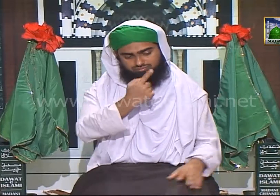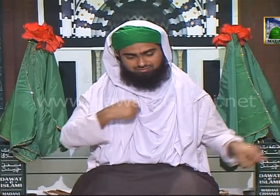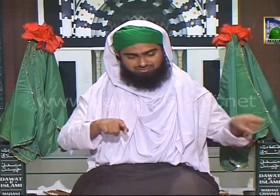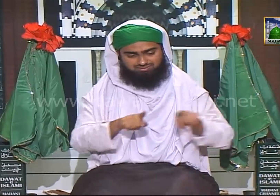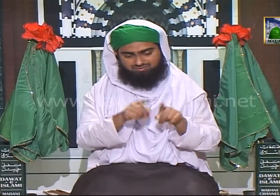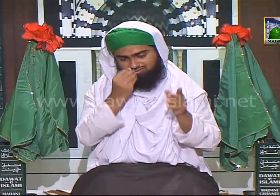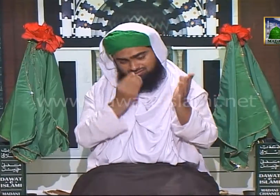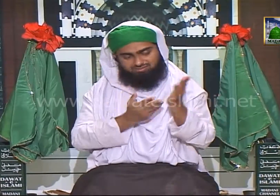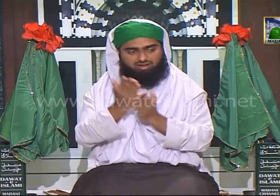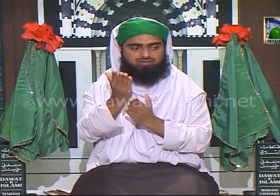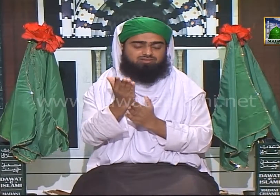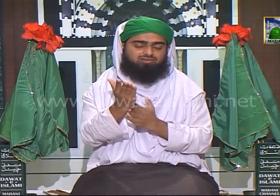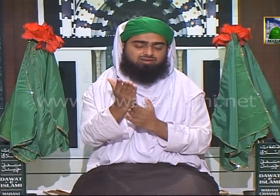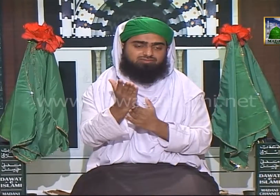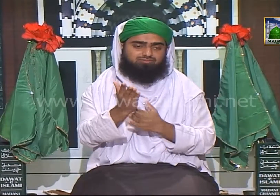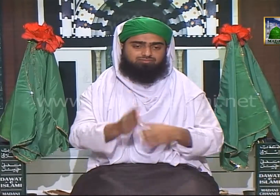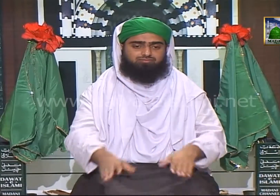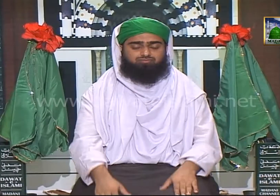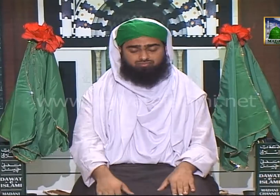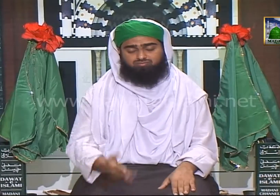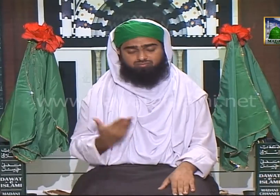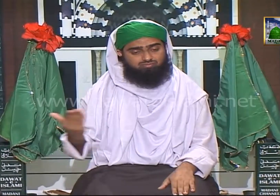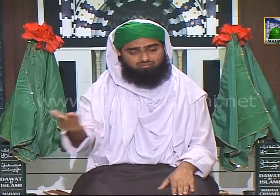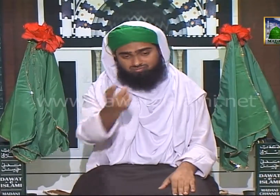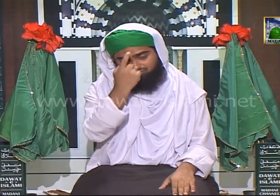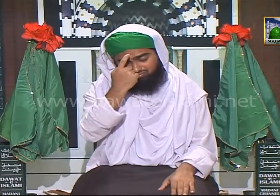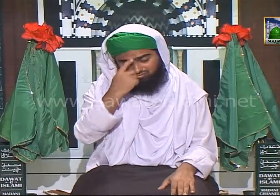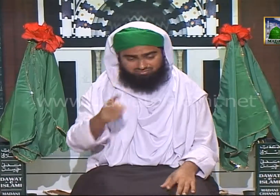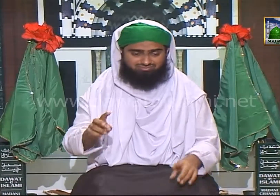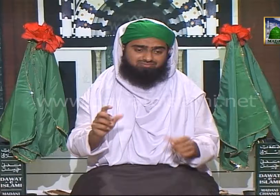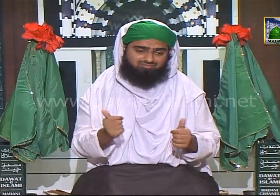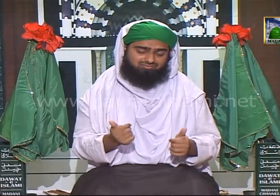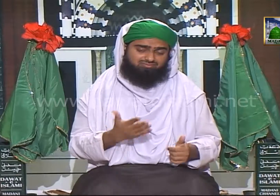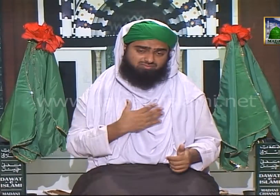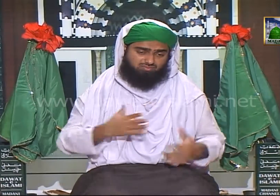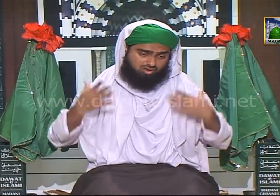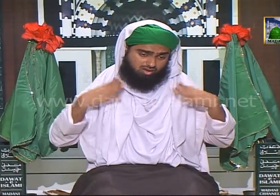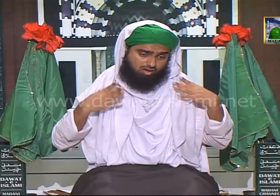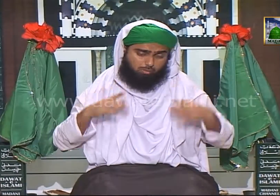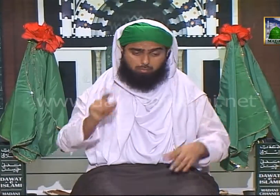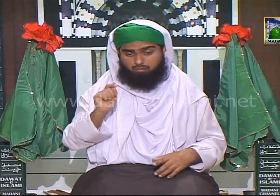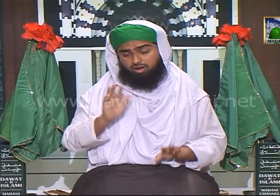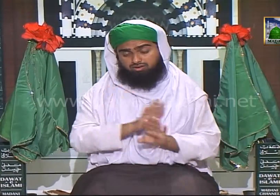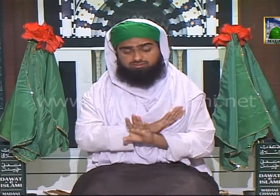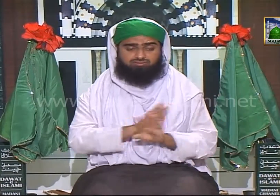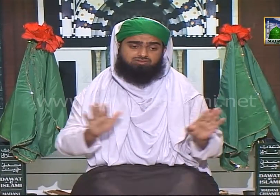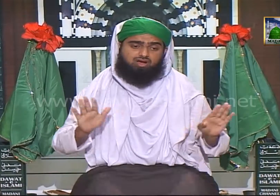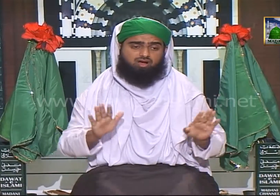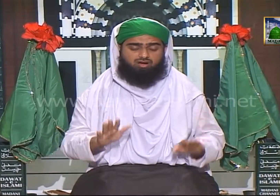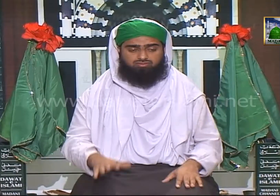بڑھ کر اے بیپاریوں آپ کی کیا خوش نصیبی ہوگی. لیکن دیانتداری سے کام کرنا پڑے گا.